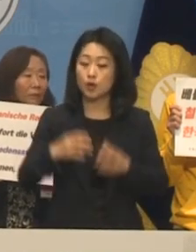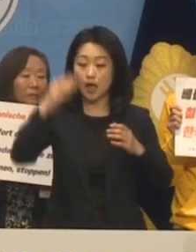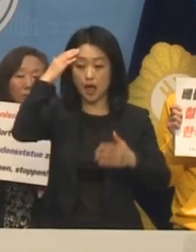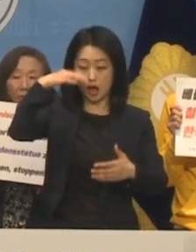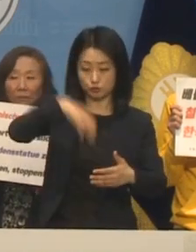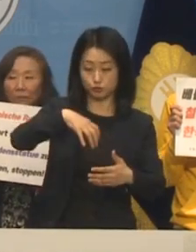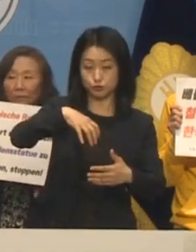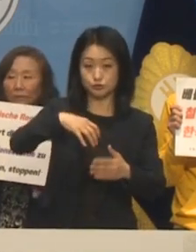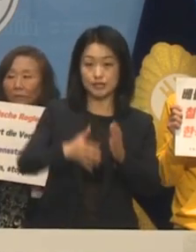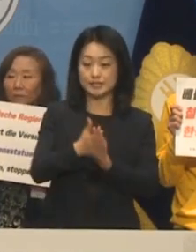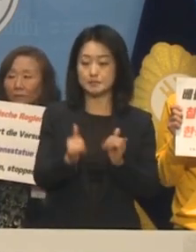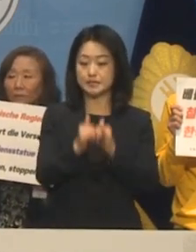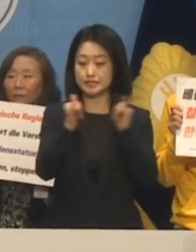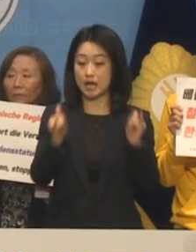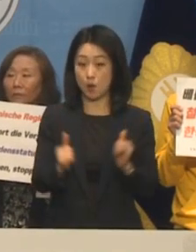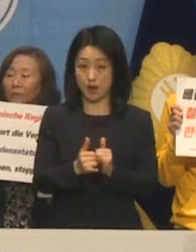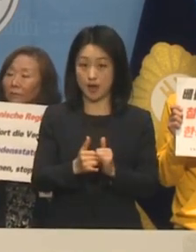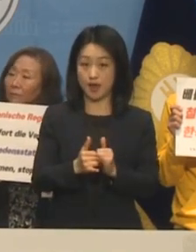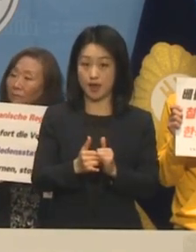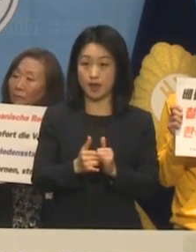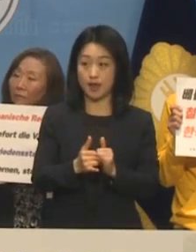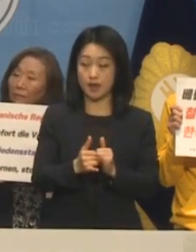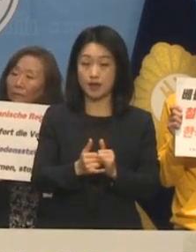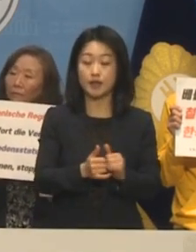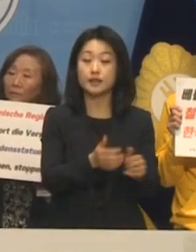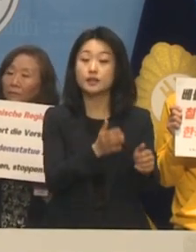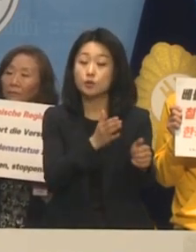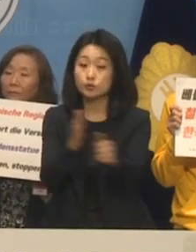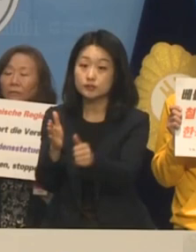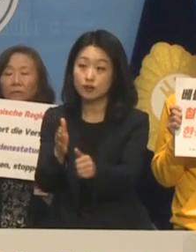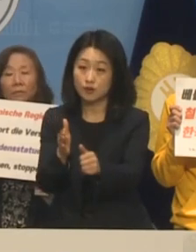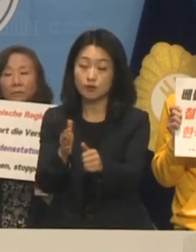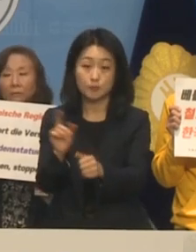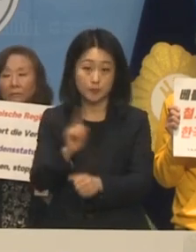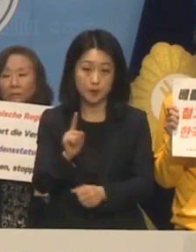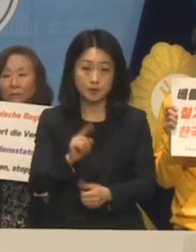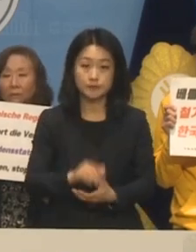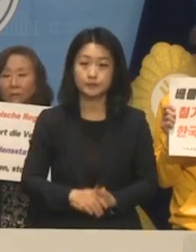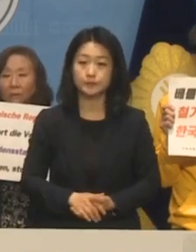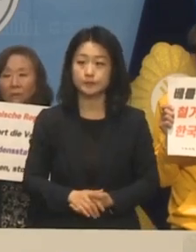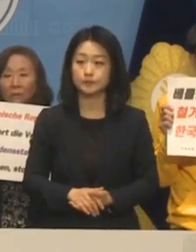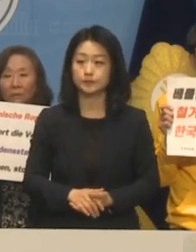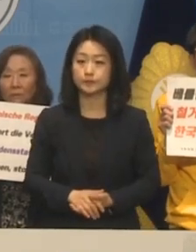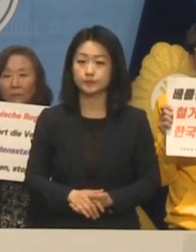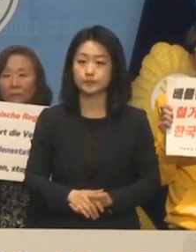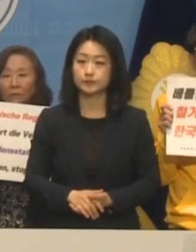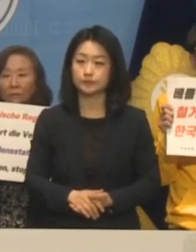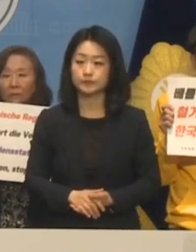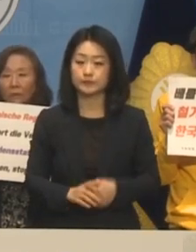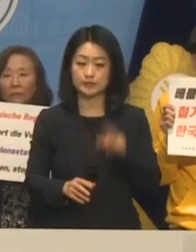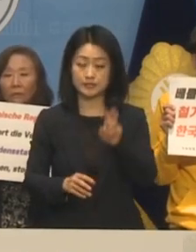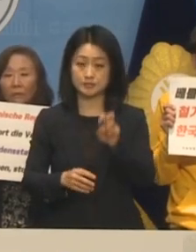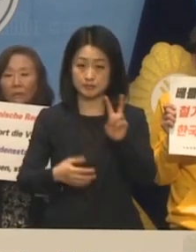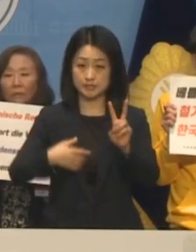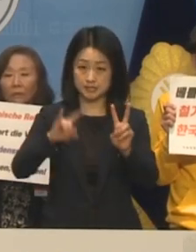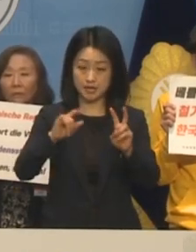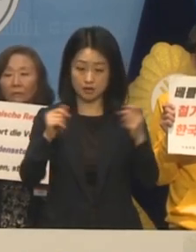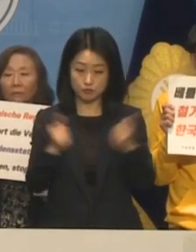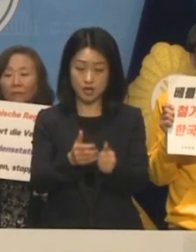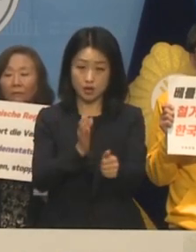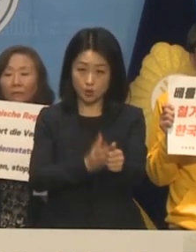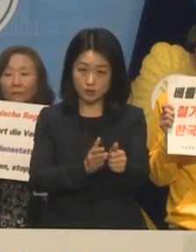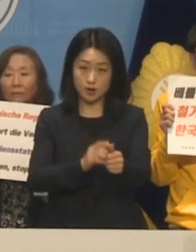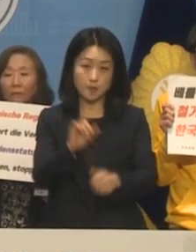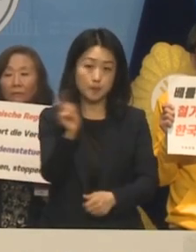국내 시민사회도 동시에 요청을 드리고 싶습니다. 뿐만 아니라 22대 국회에도 요청을 드리고